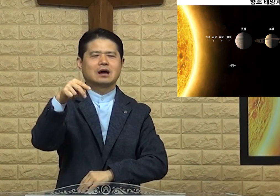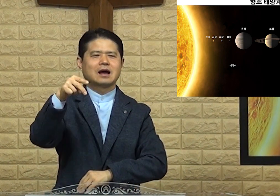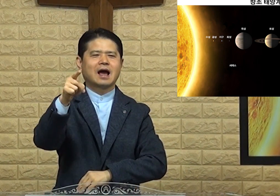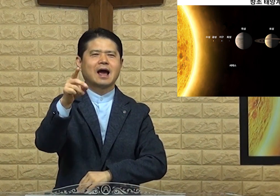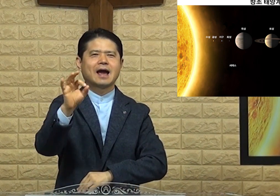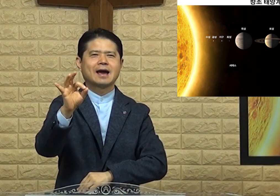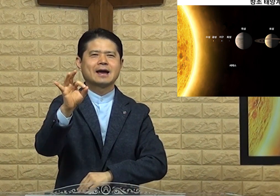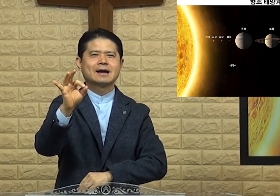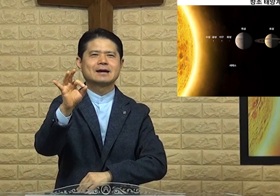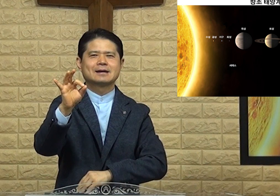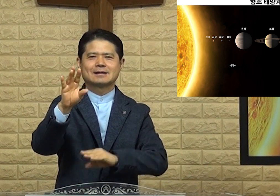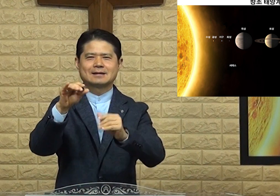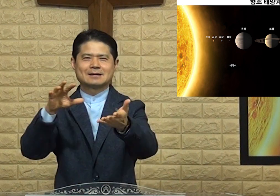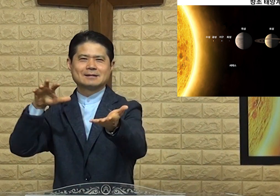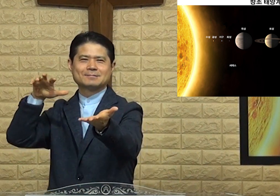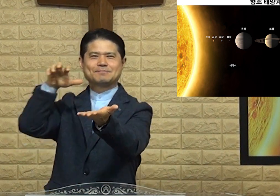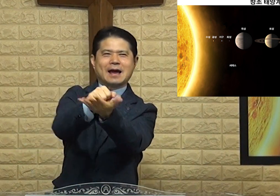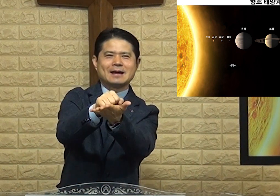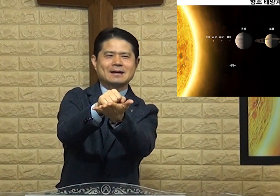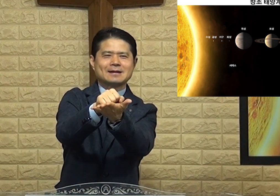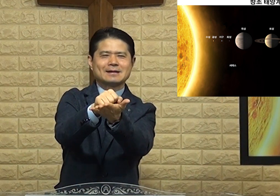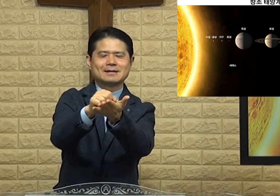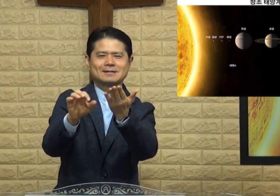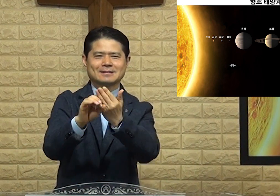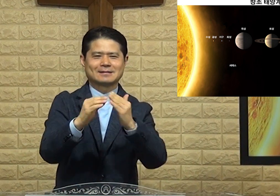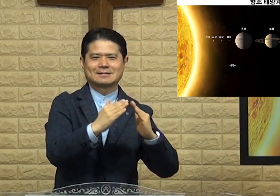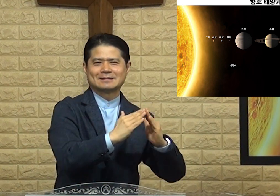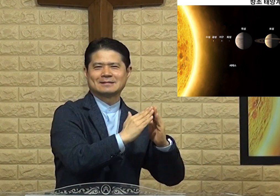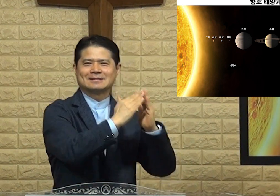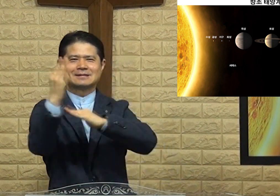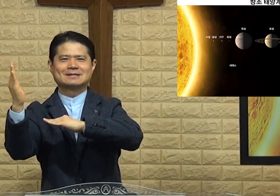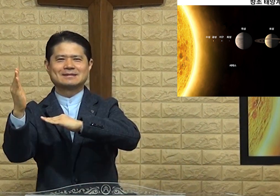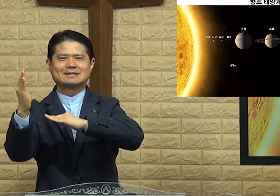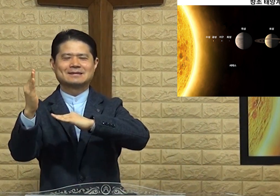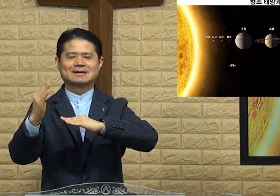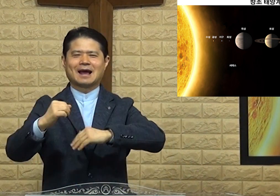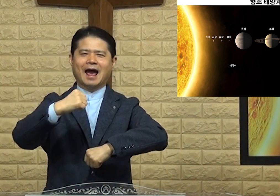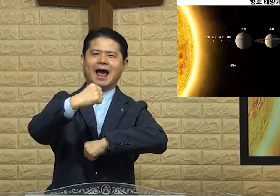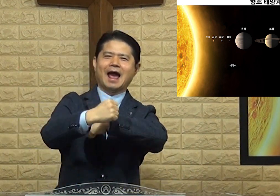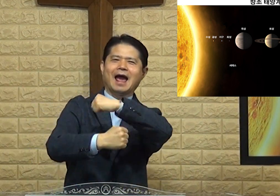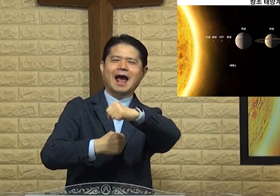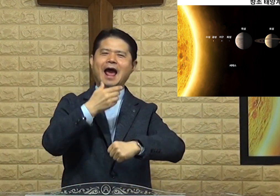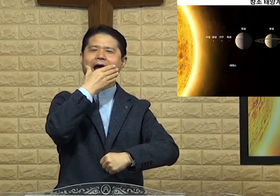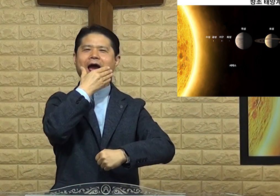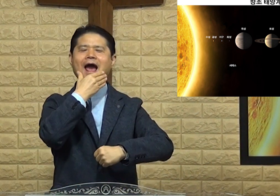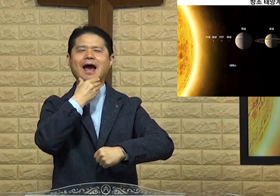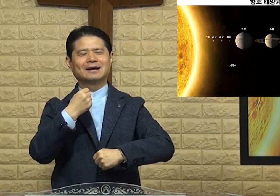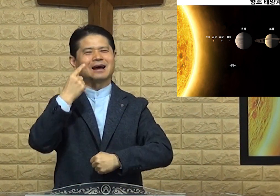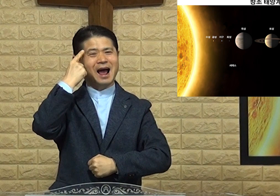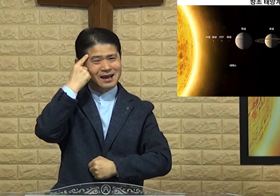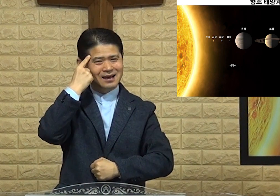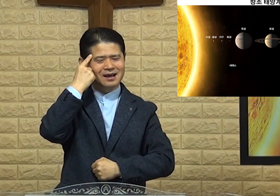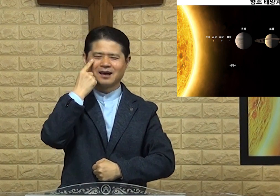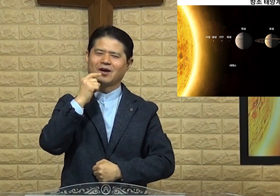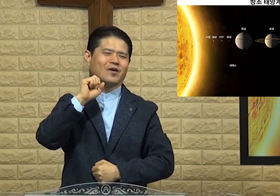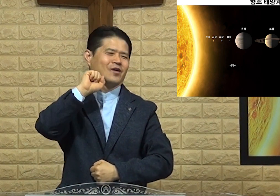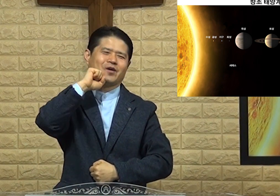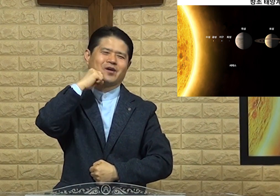쌓아 올리고 다른 행성을 점령하고 우리가 모두가 이사를 가서 행복하게 자유롭게 살